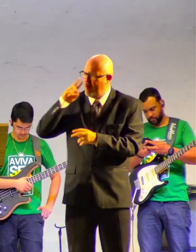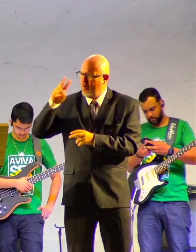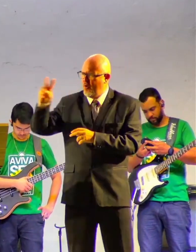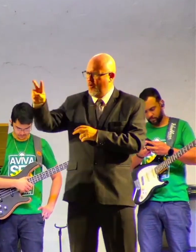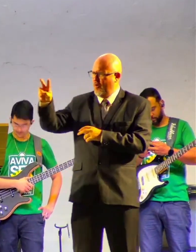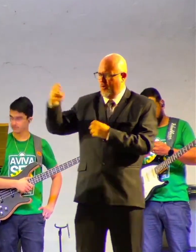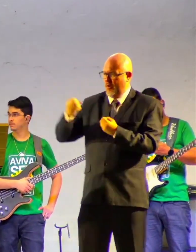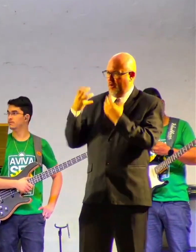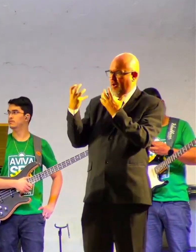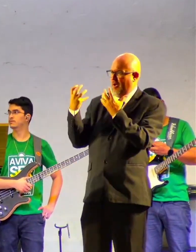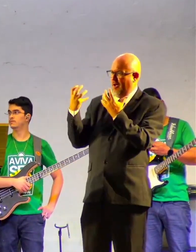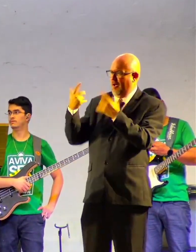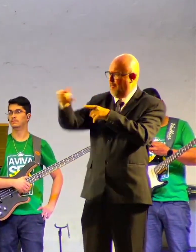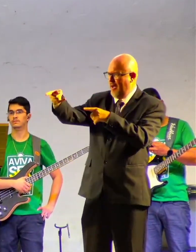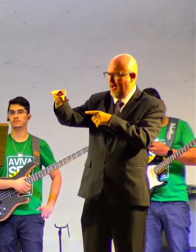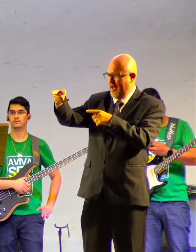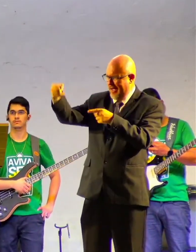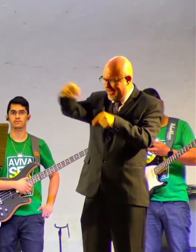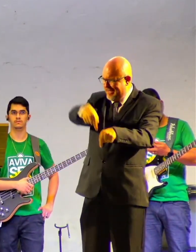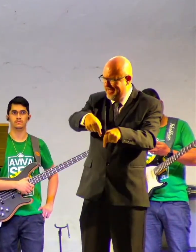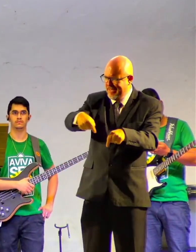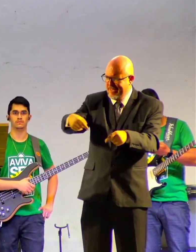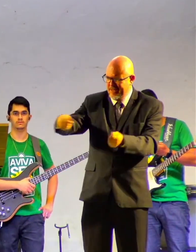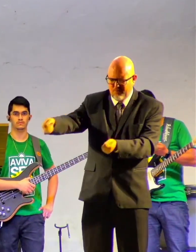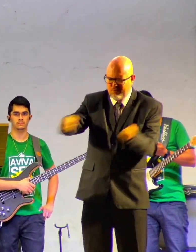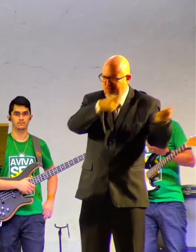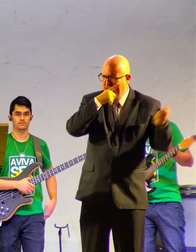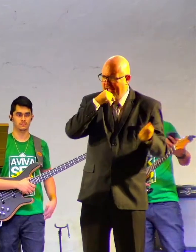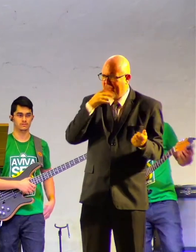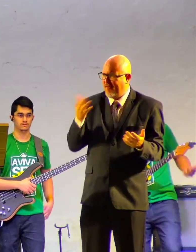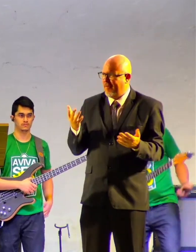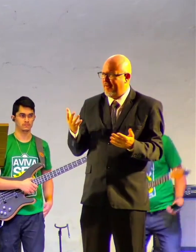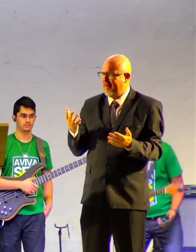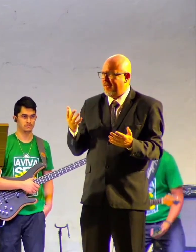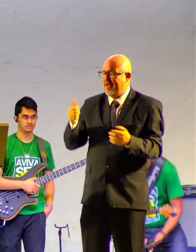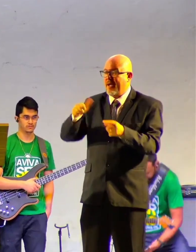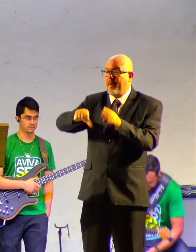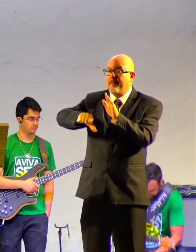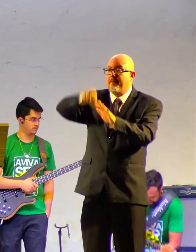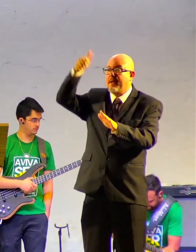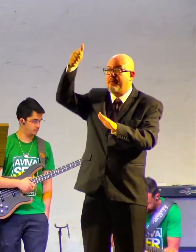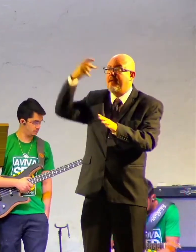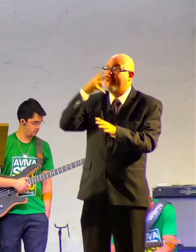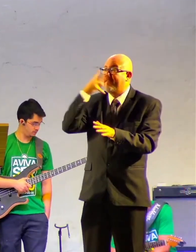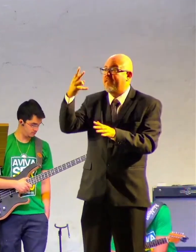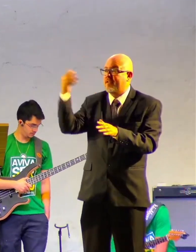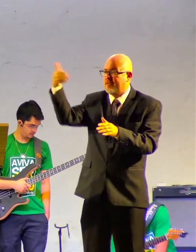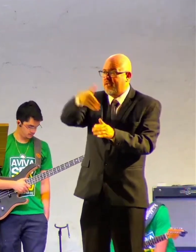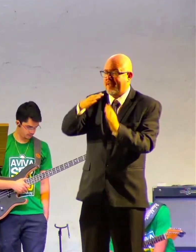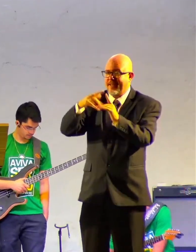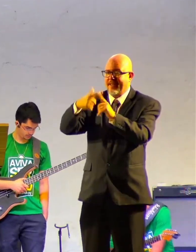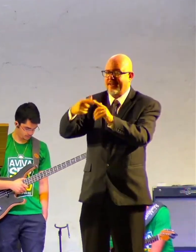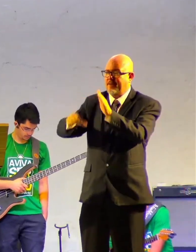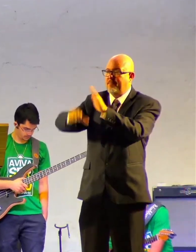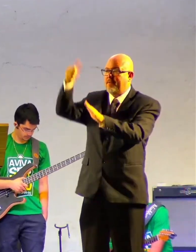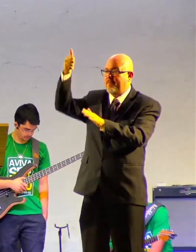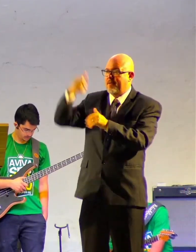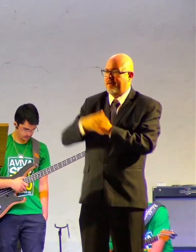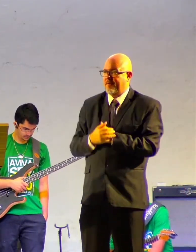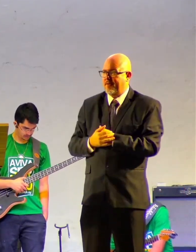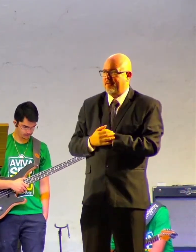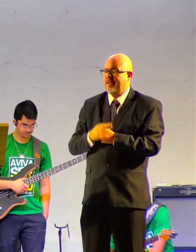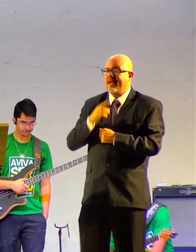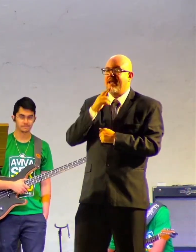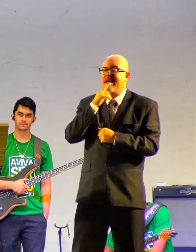muito espantada e disse: mas o senhor aqui é a primeira vez que eu vejo o senhor na nossa igreja. E